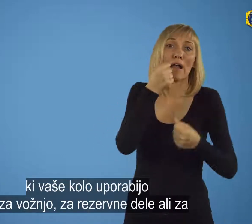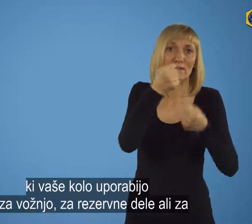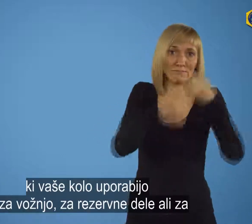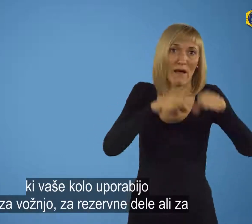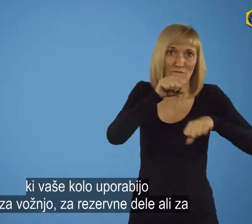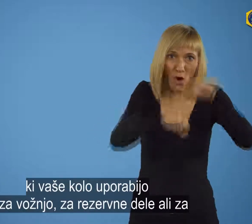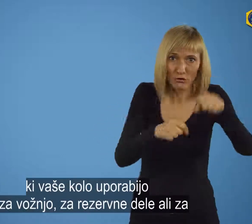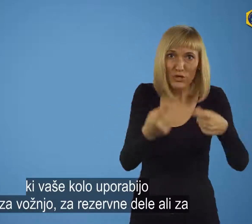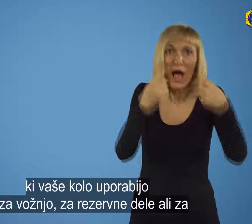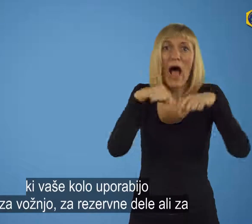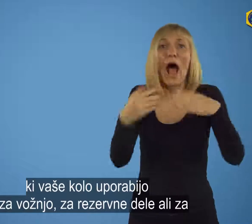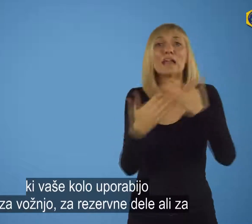nadaljnjo prodajo.